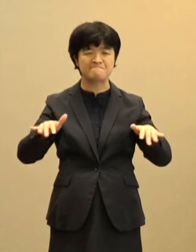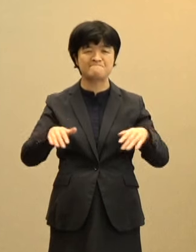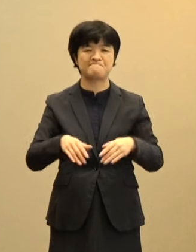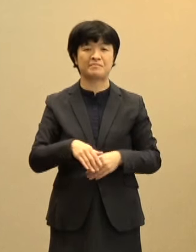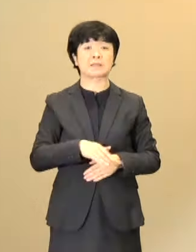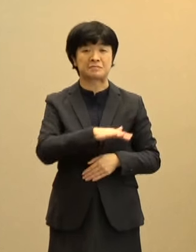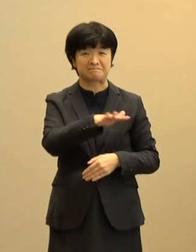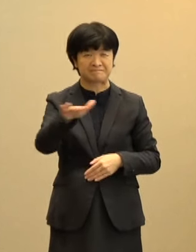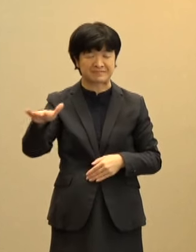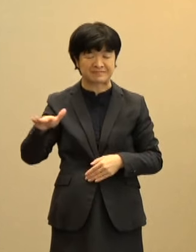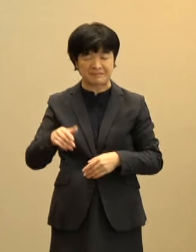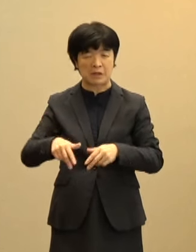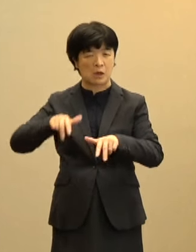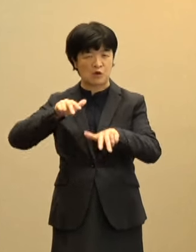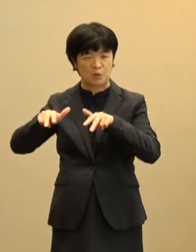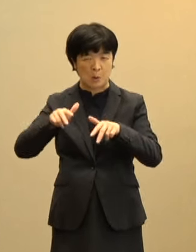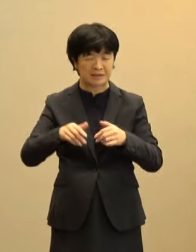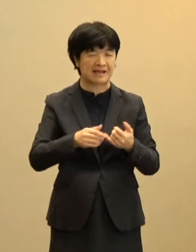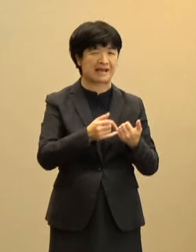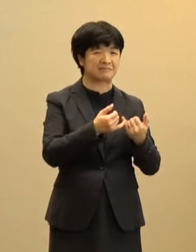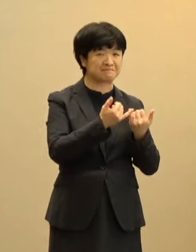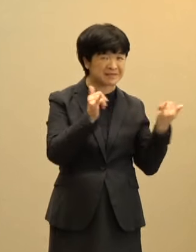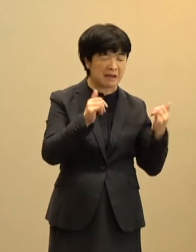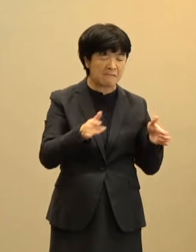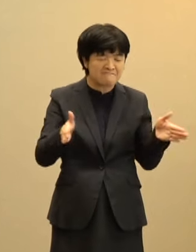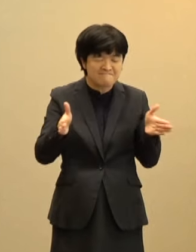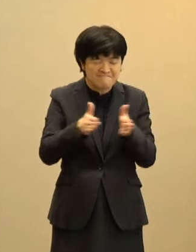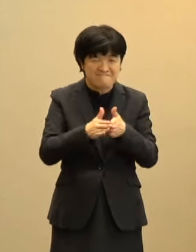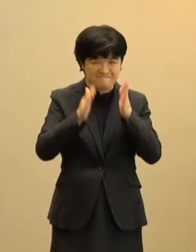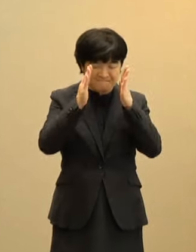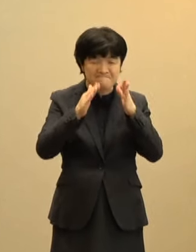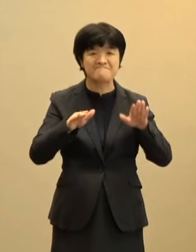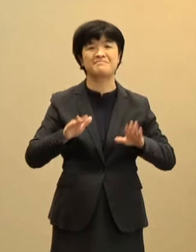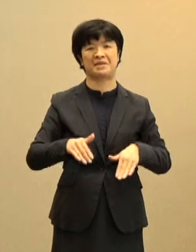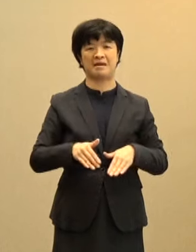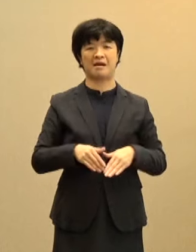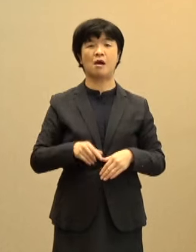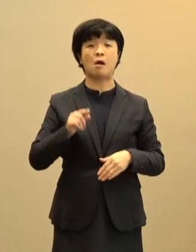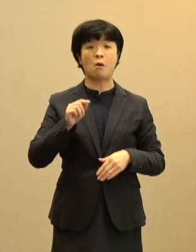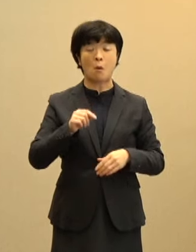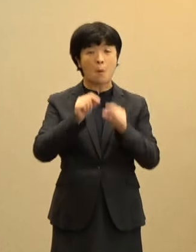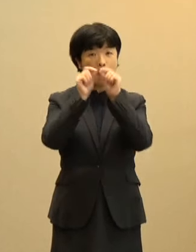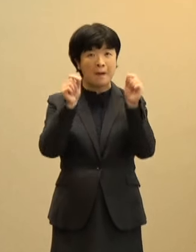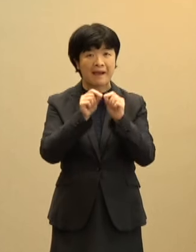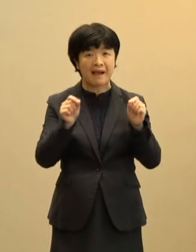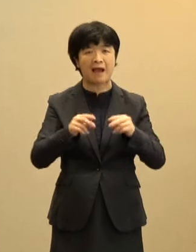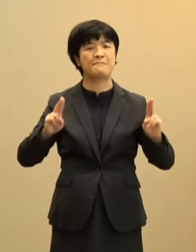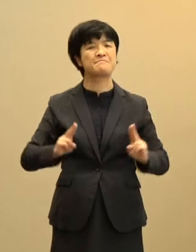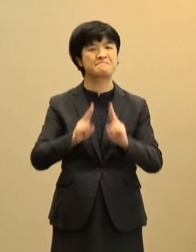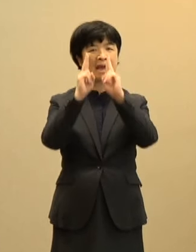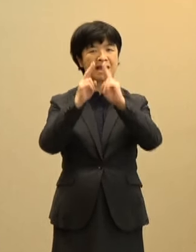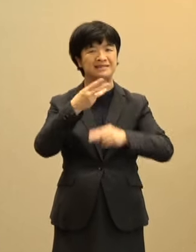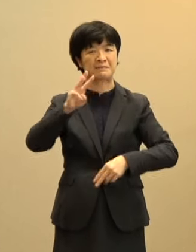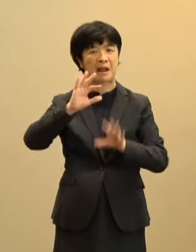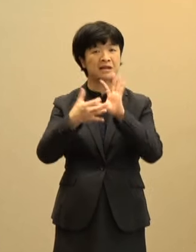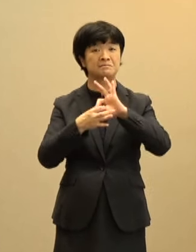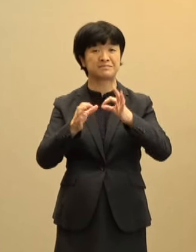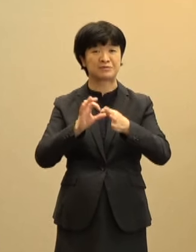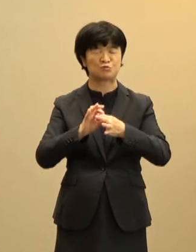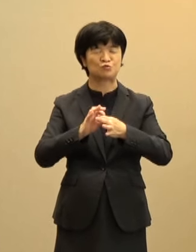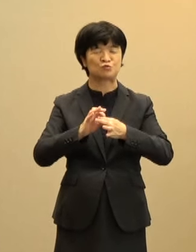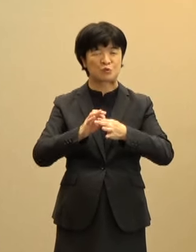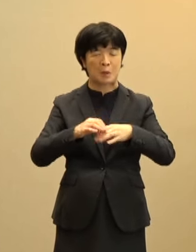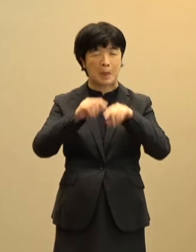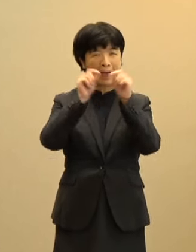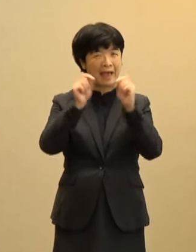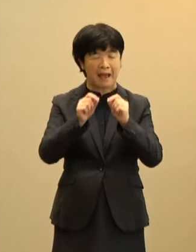県官民挙げて取り組んできました。その財産がですね、このパリパラリンピックにおいても生かされ、県内ゆかりの